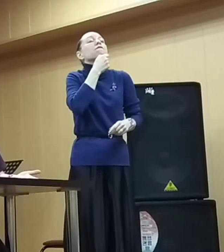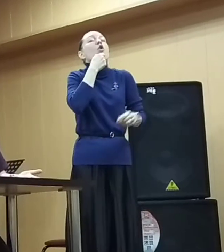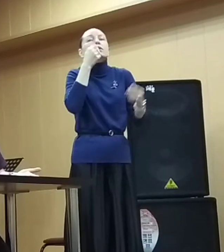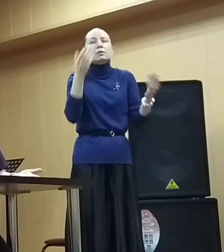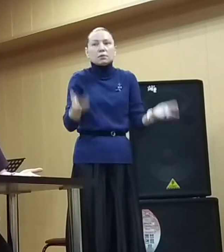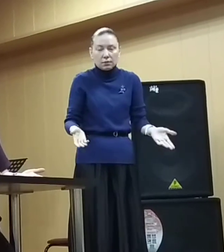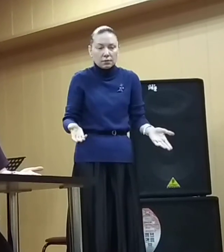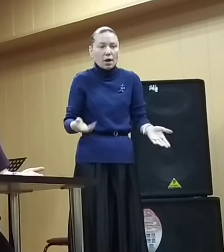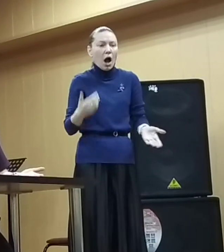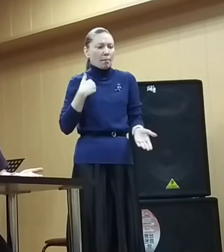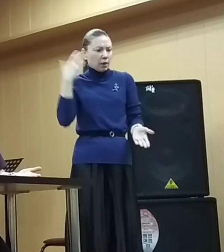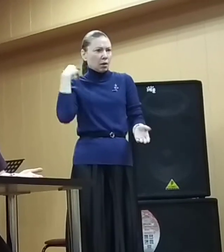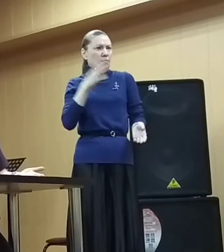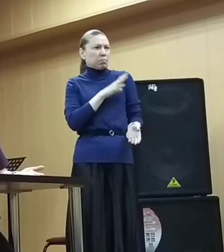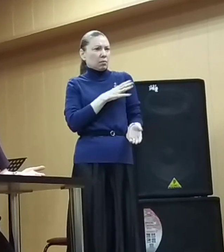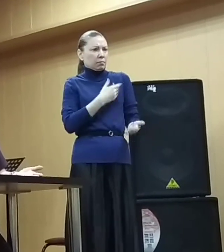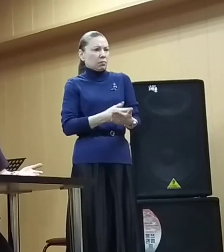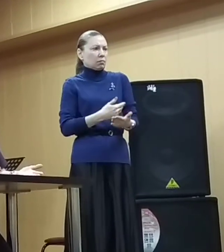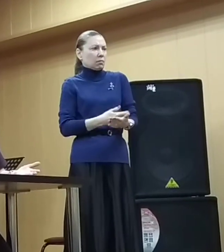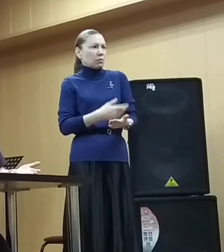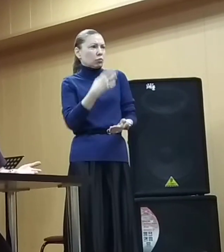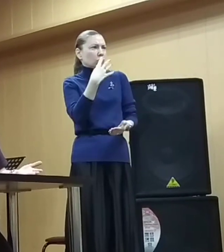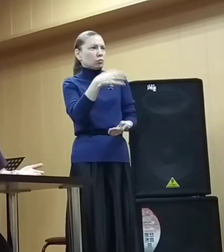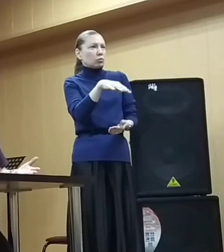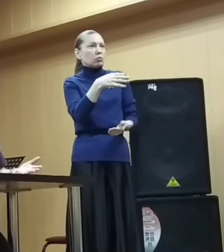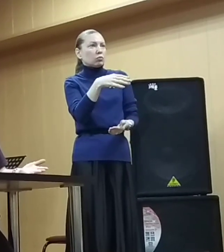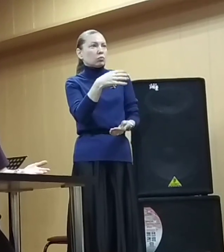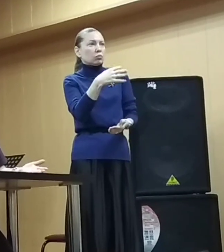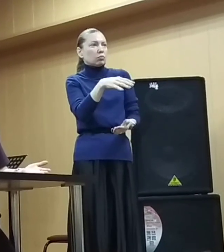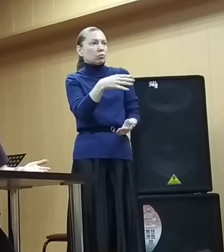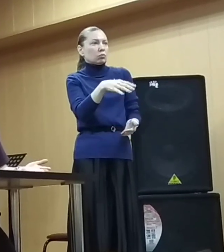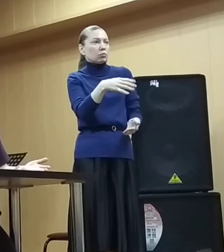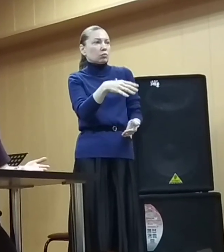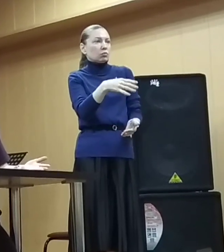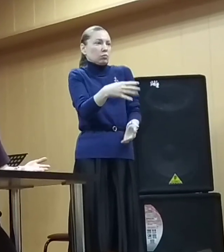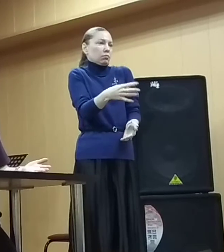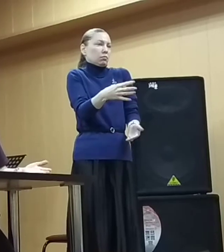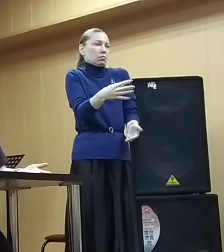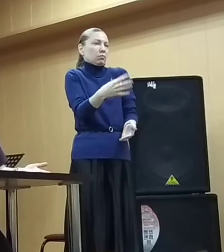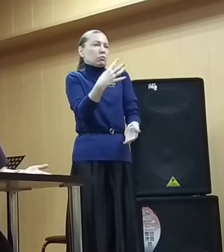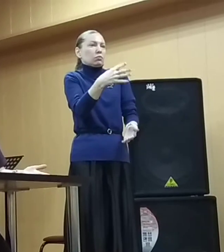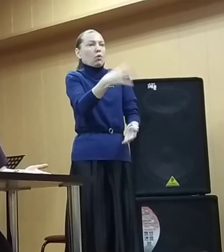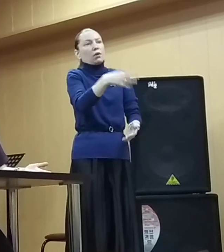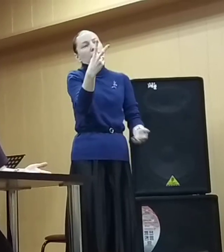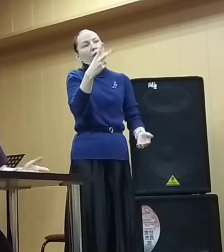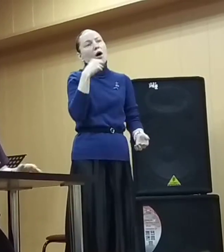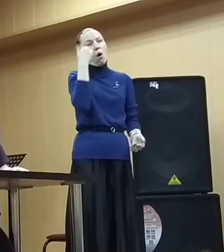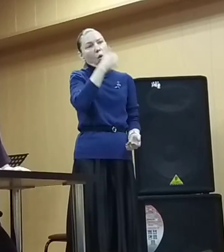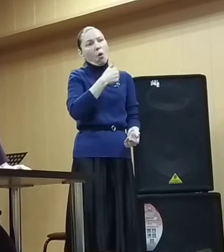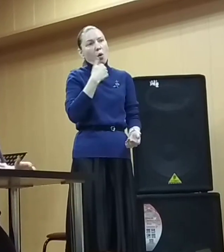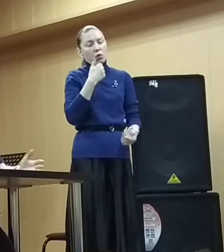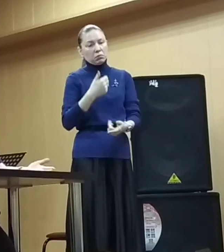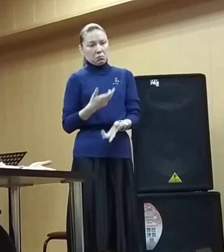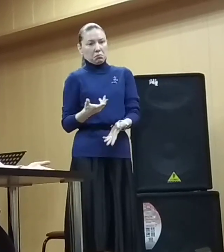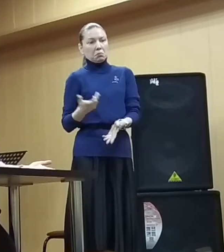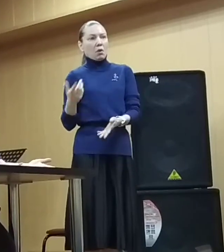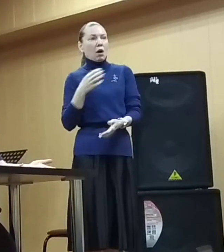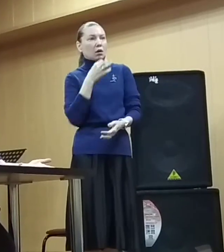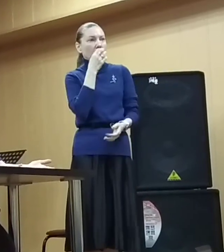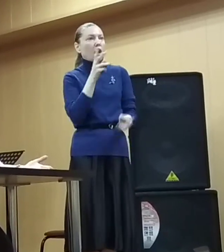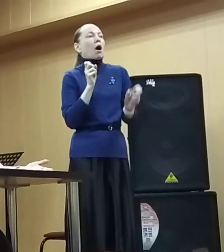Мне тогда было, ну, около, наверное, 40, там, может быть, 2 года, да? Я говорю,